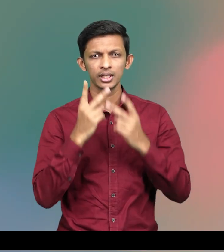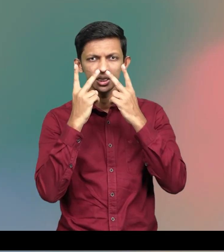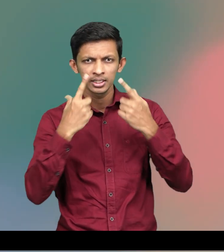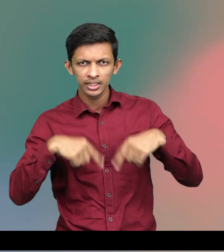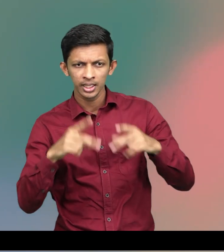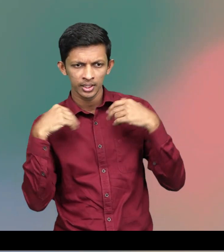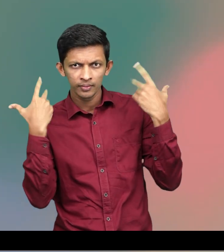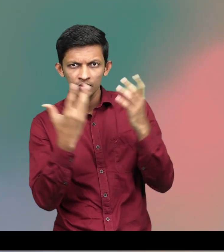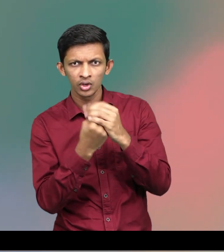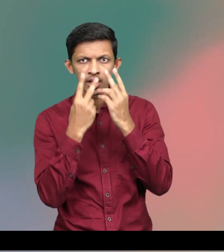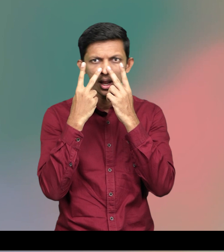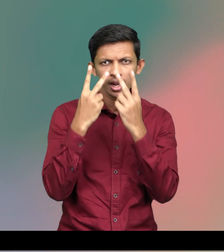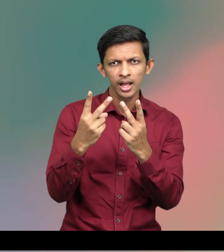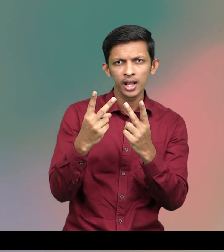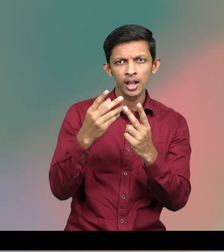మనం గమనించుకుందాం. కాన్సెప్ట్ మ్యాప్.